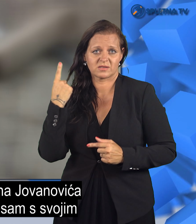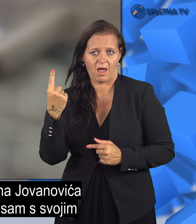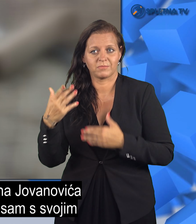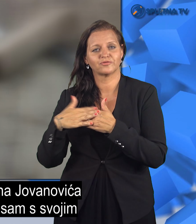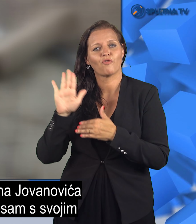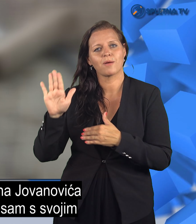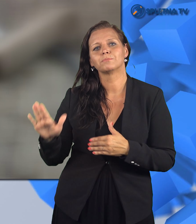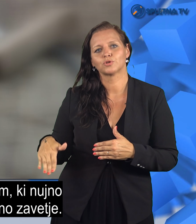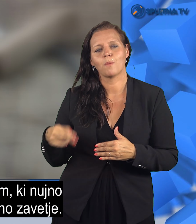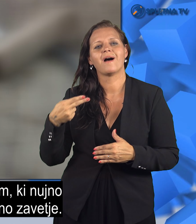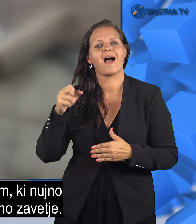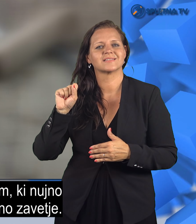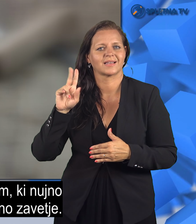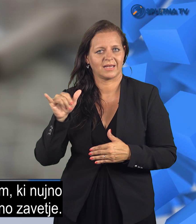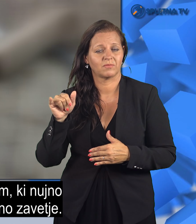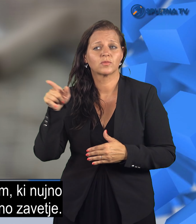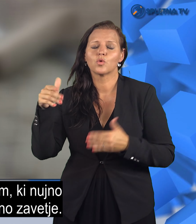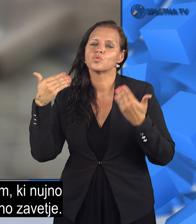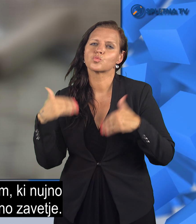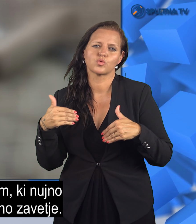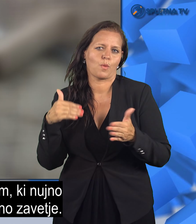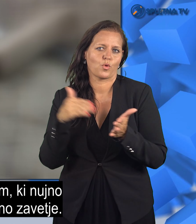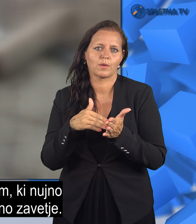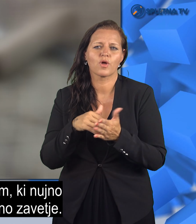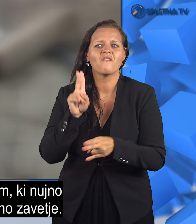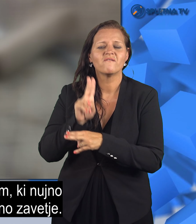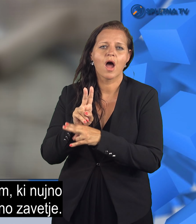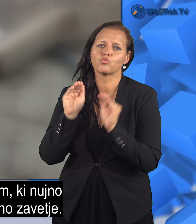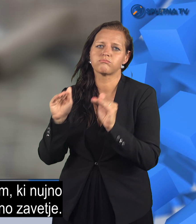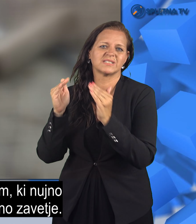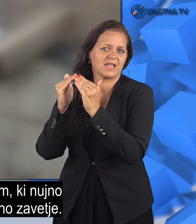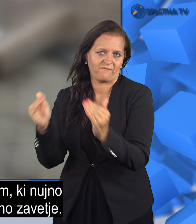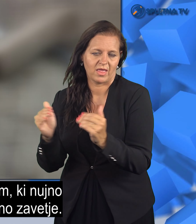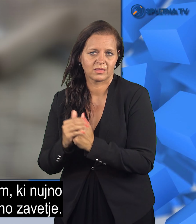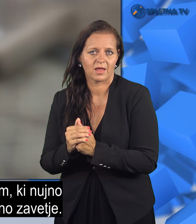svojim psom Haskjem, ki nujno potrebuje varno zavetje.